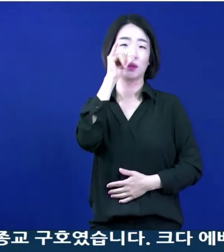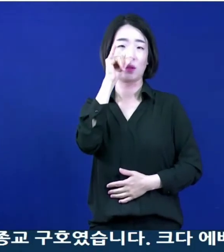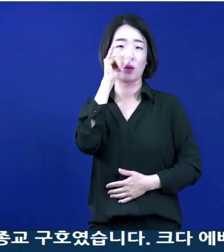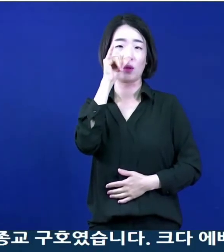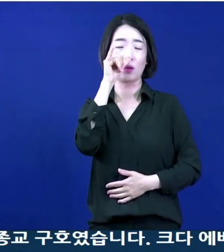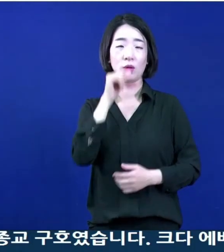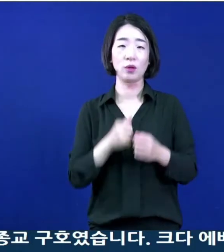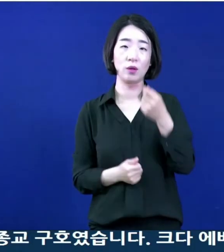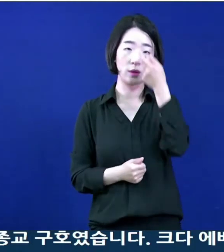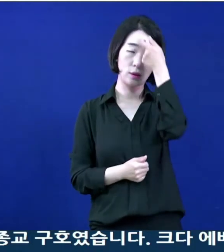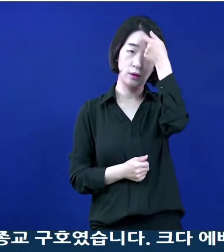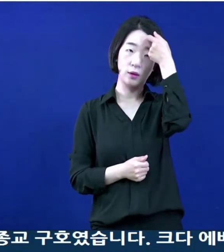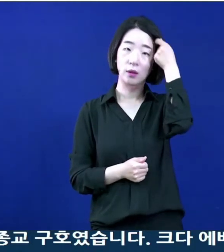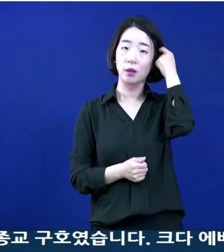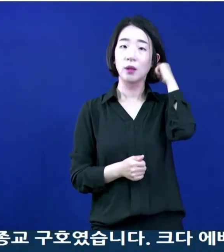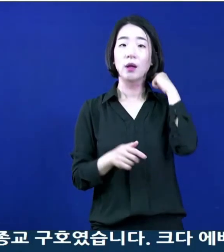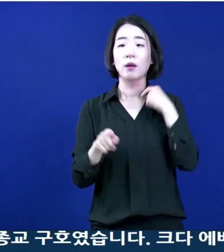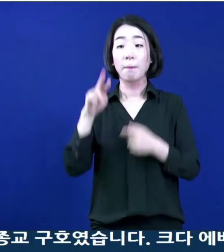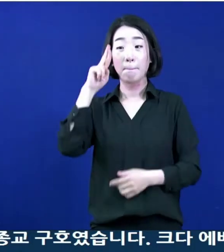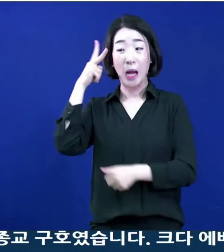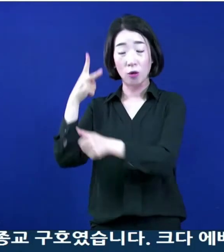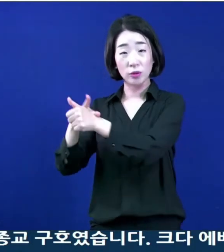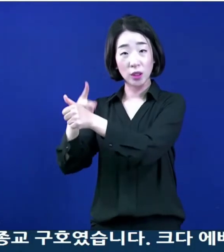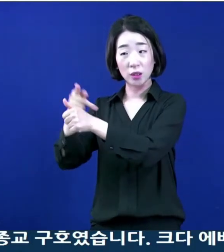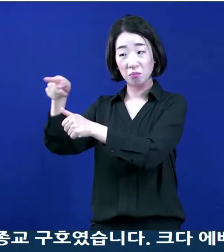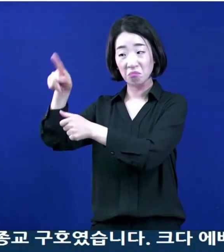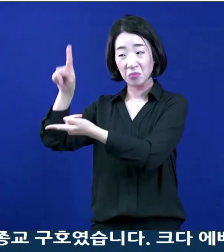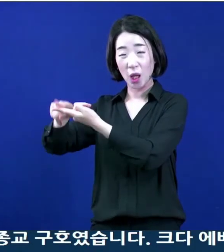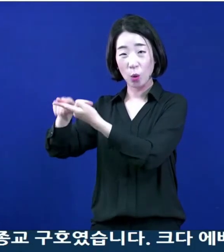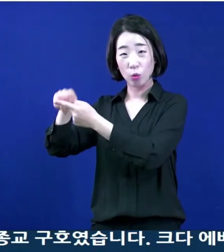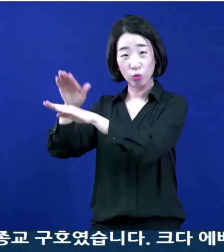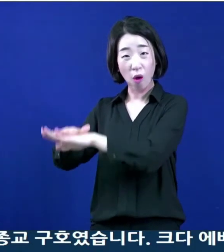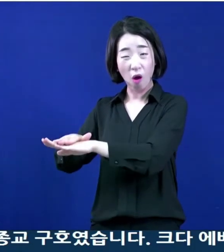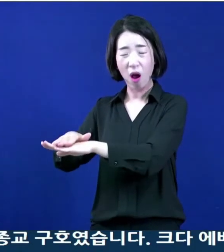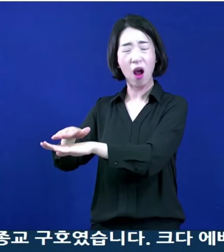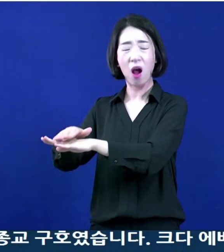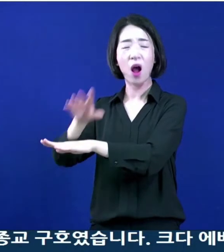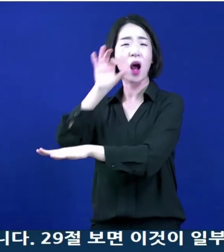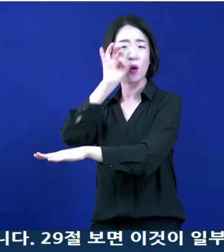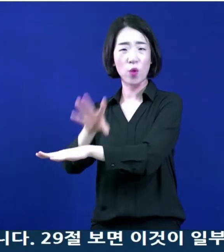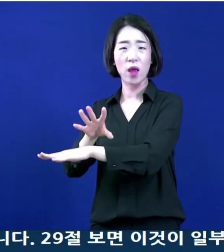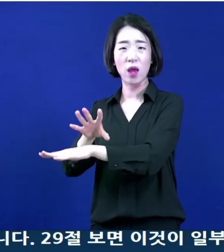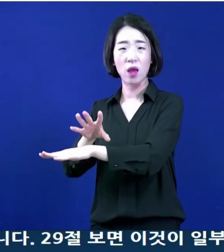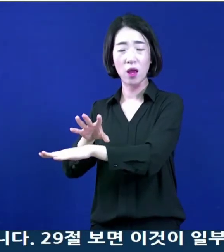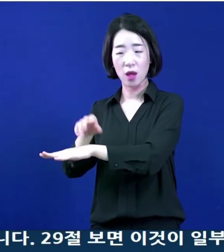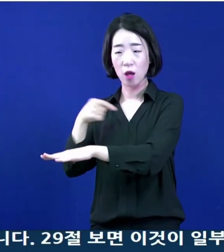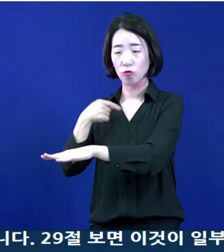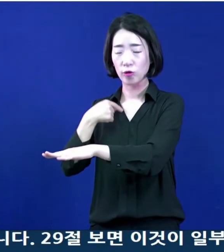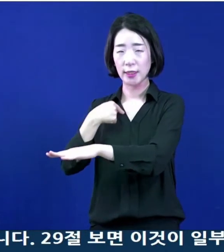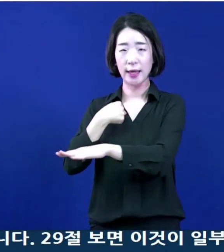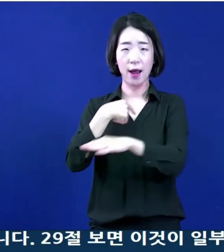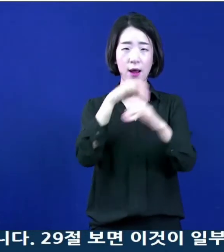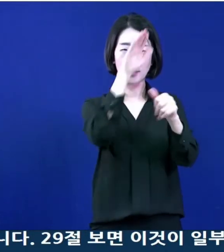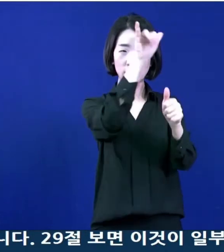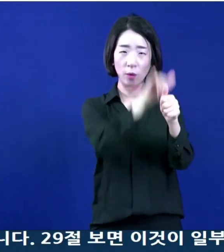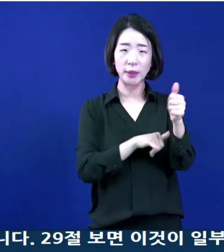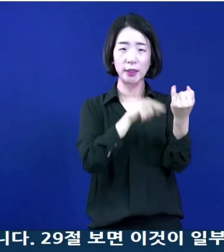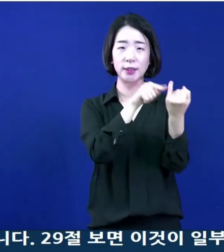이 바울 그대로 두면 안 된다. 그러면 우리가 아데미를 섬기는 우리의